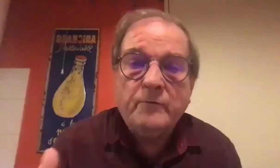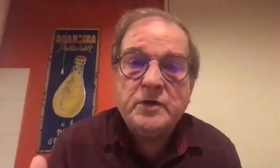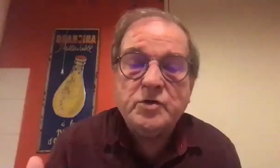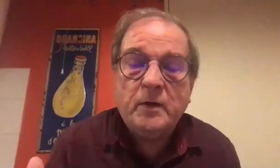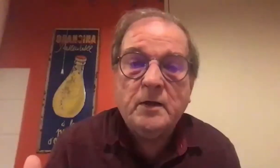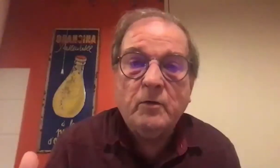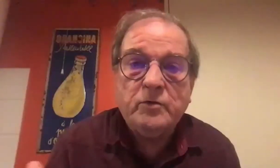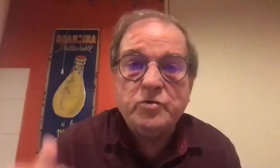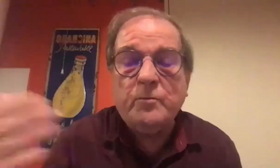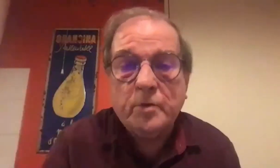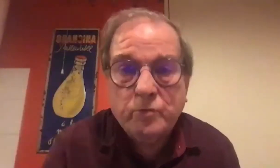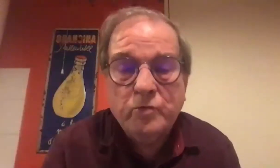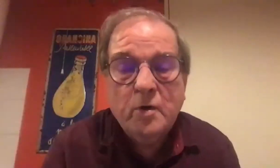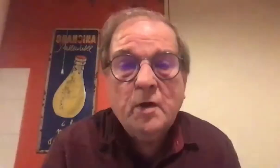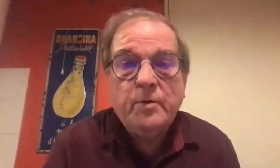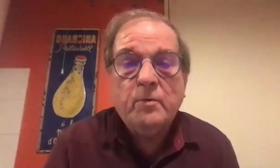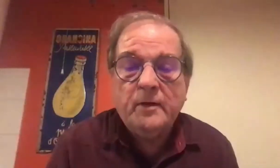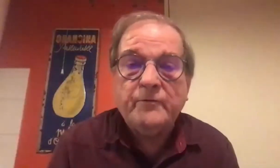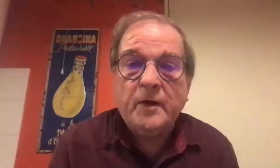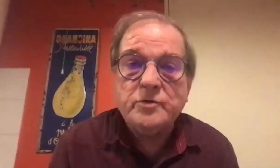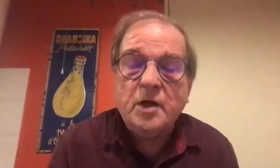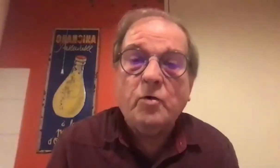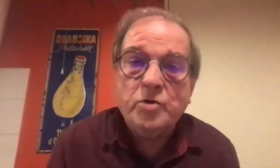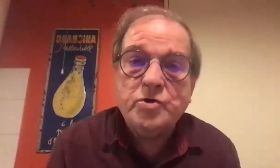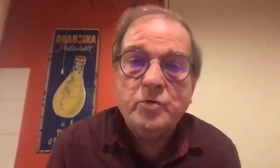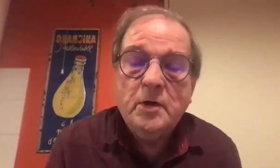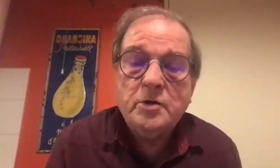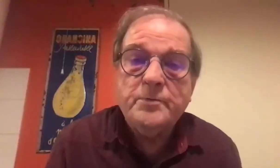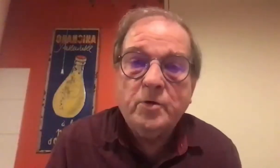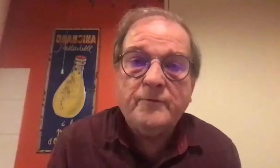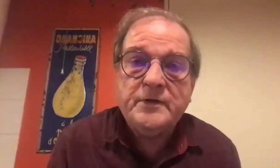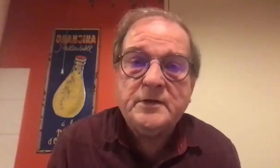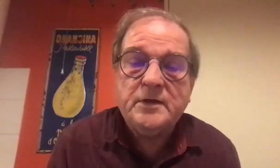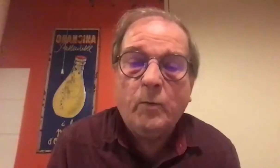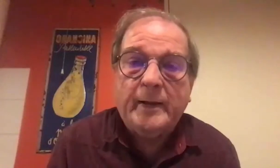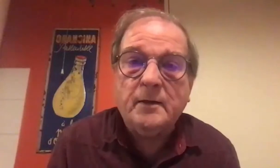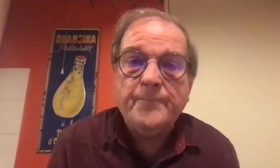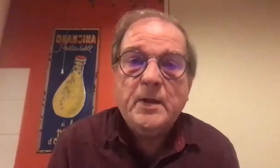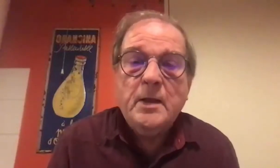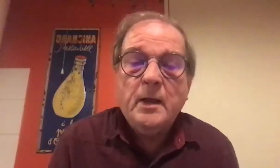de 1948 e, sobretudo, pelo manifesto de agosto de